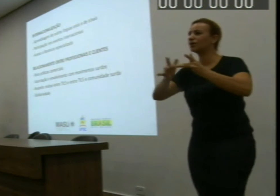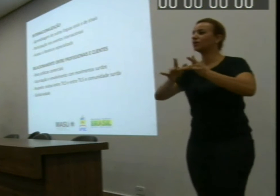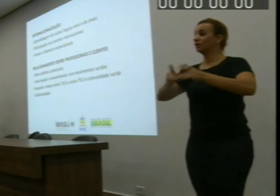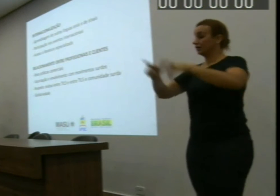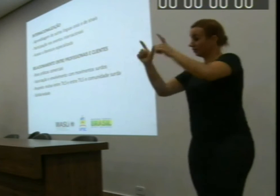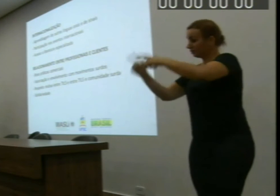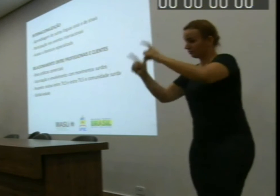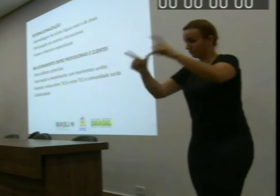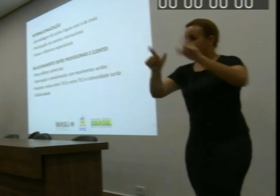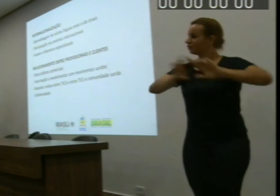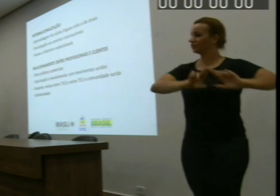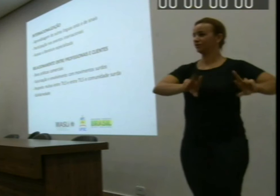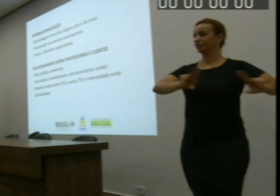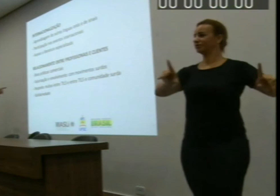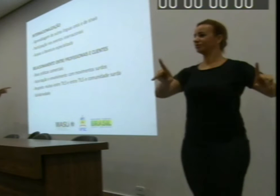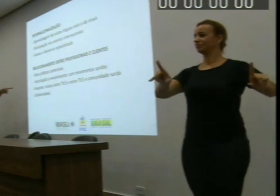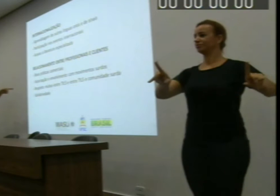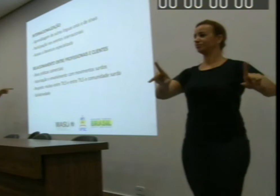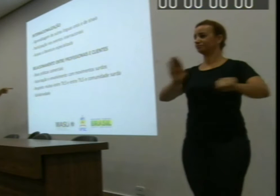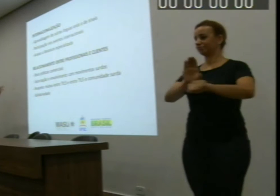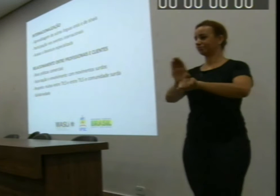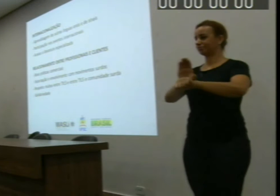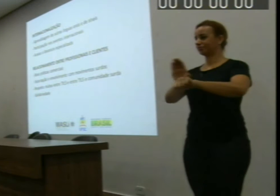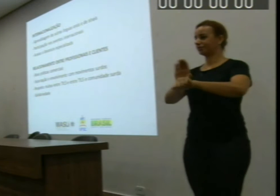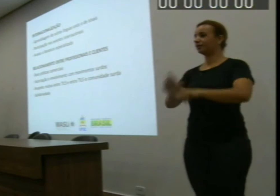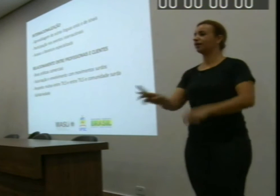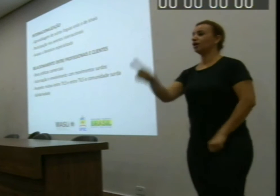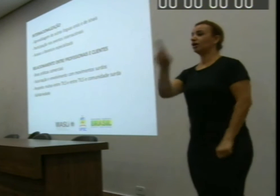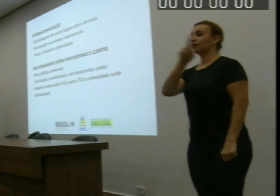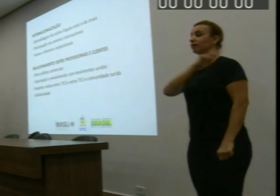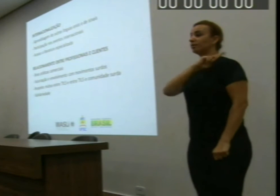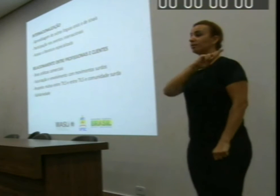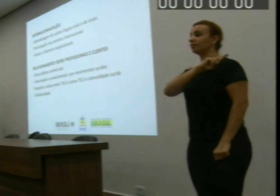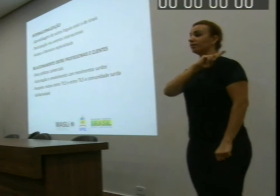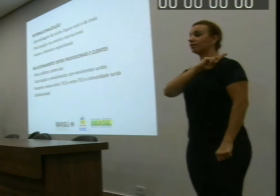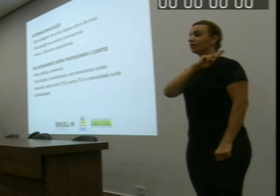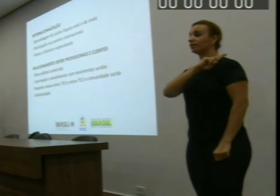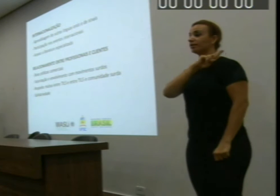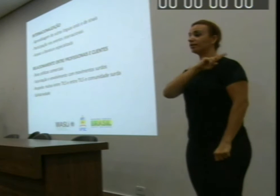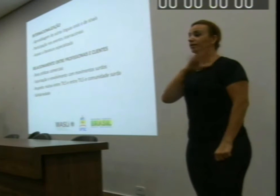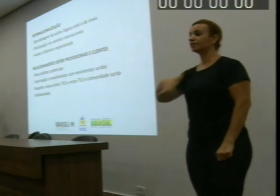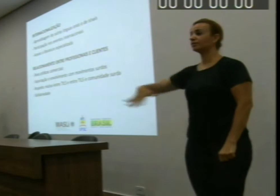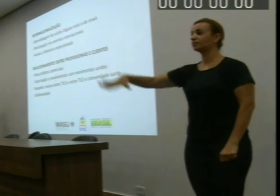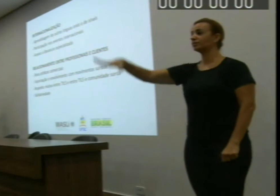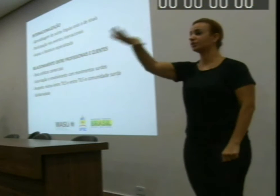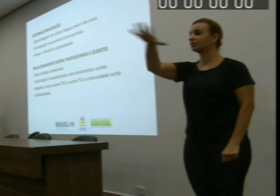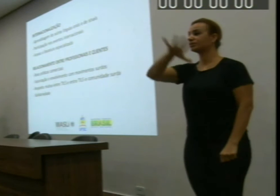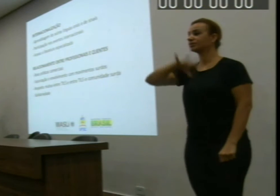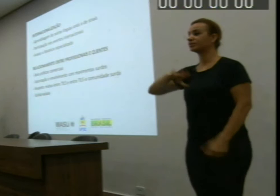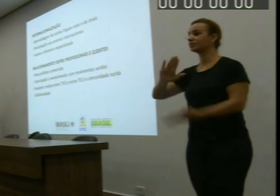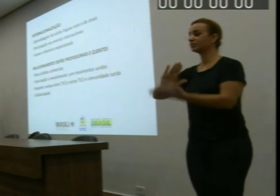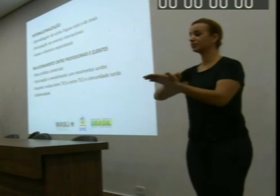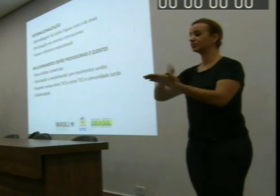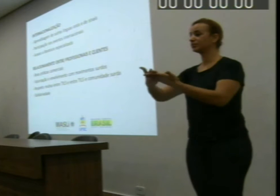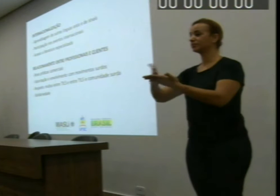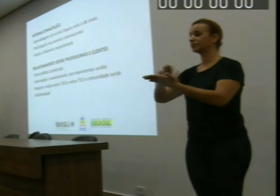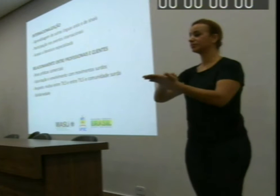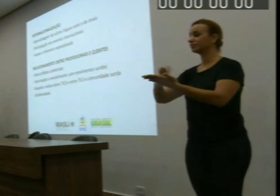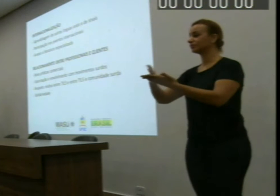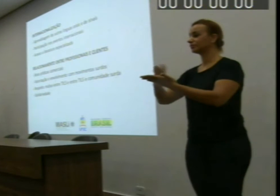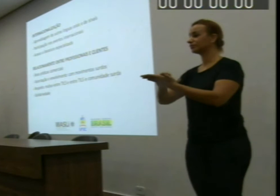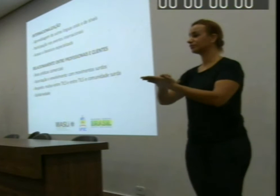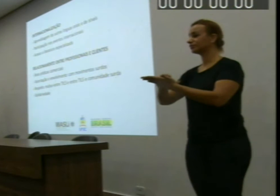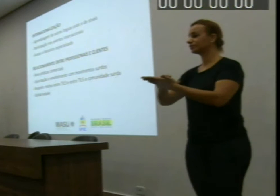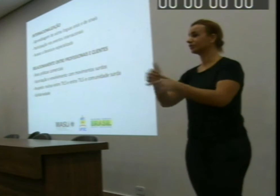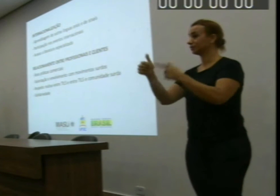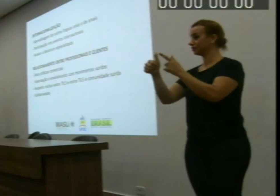também do movimento né respeito mútuo entre tradutores interos de língua de sinais Esse é um